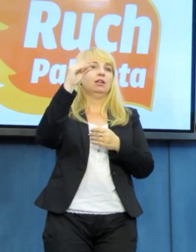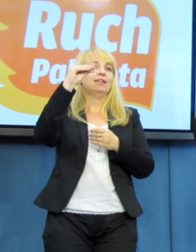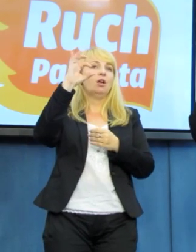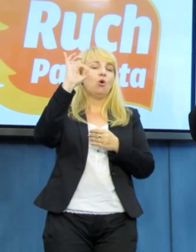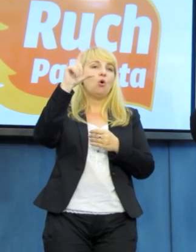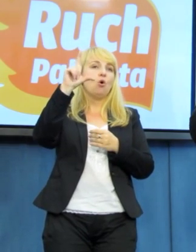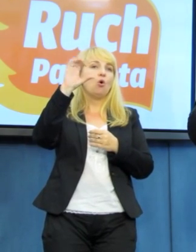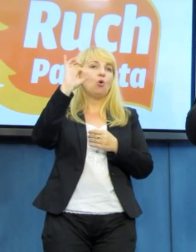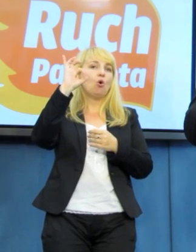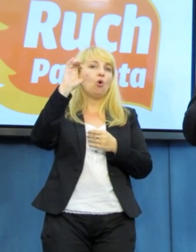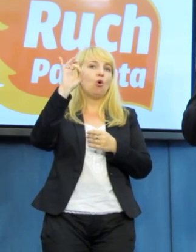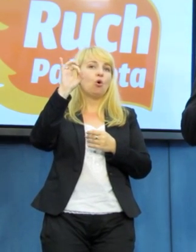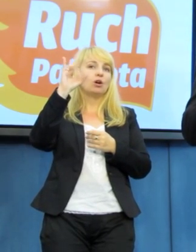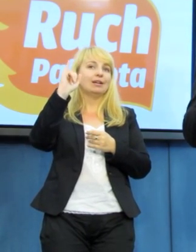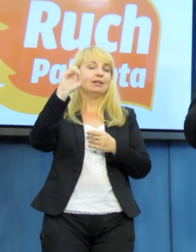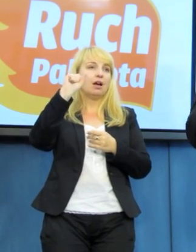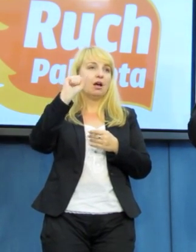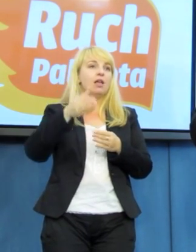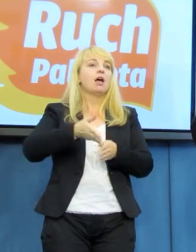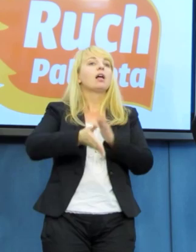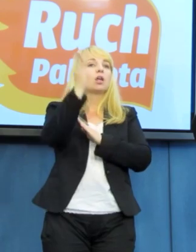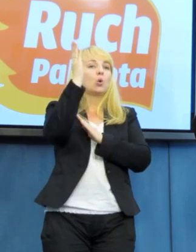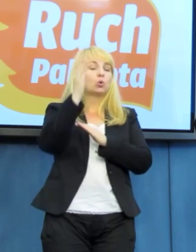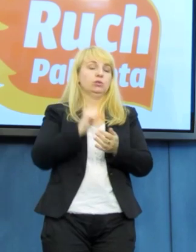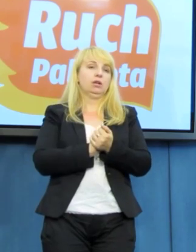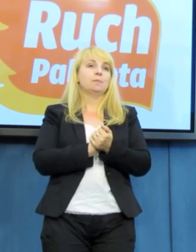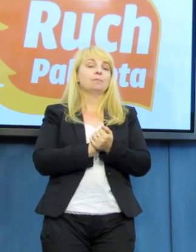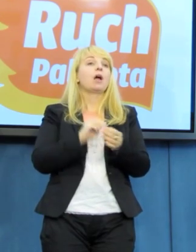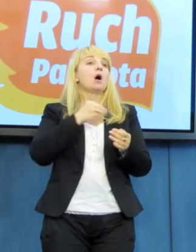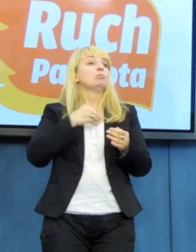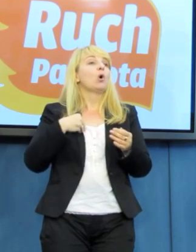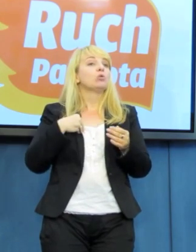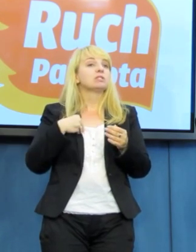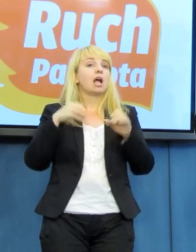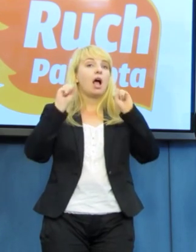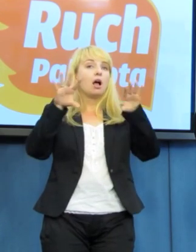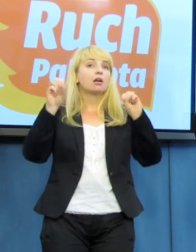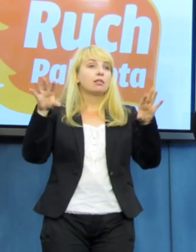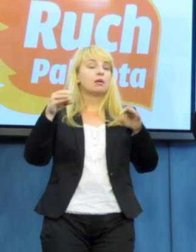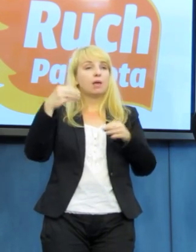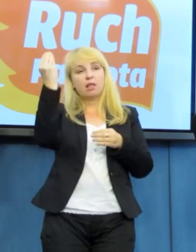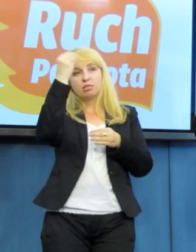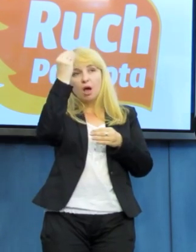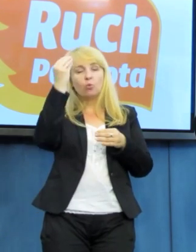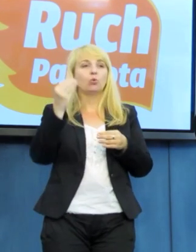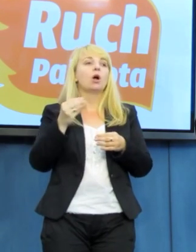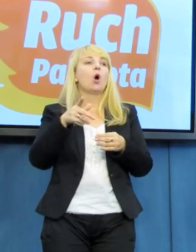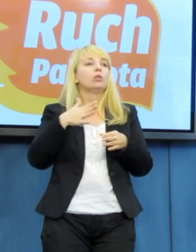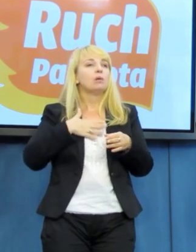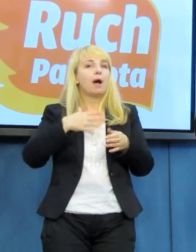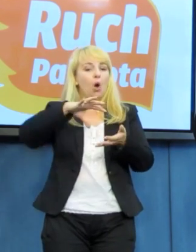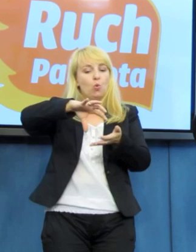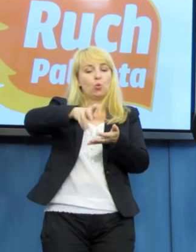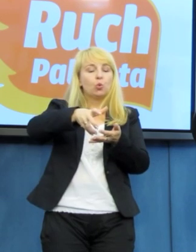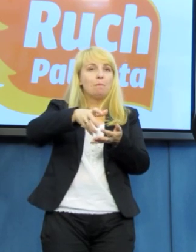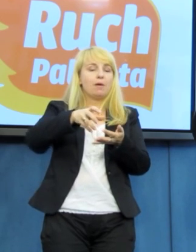o tym pisała, ale Polska Akademia Nauk utrzymuje zespół ekspertów, teologów, którzy